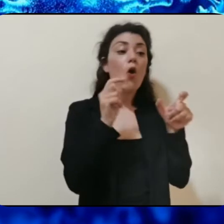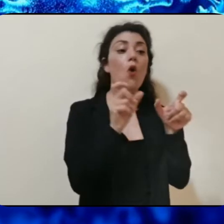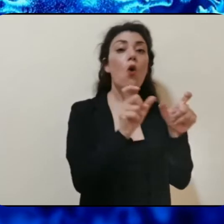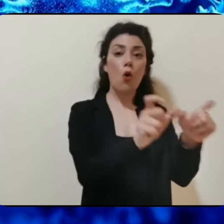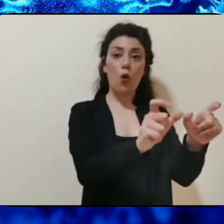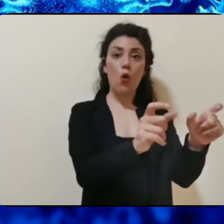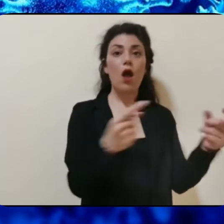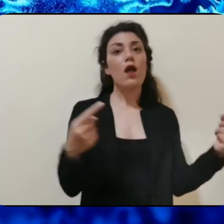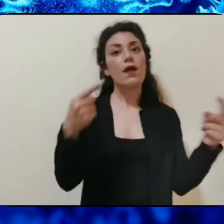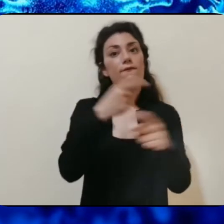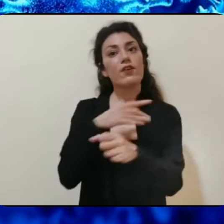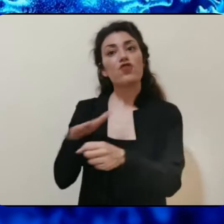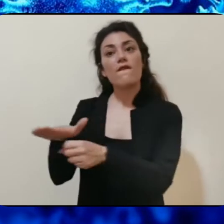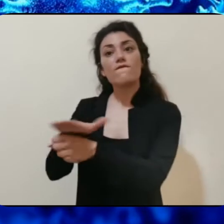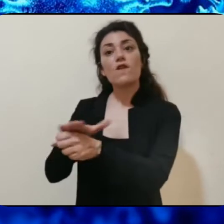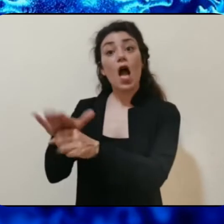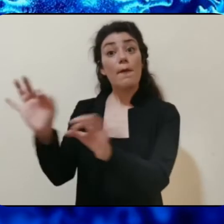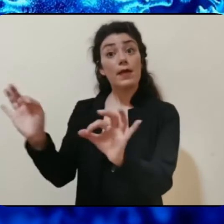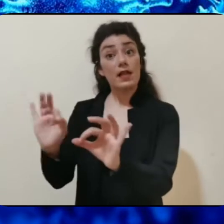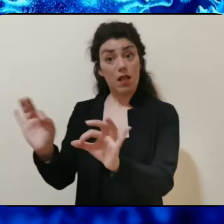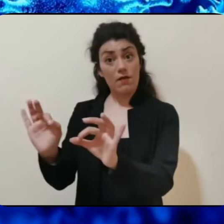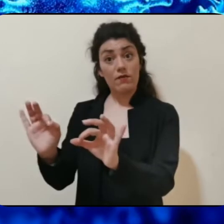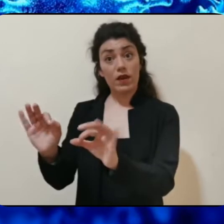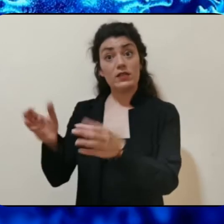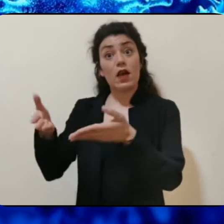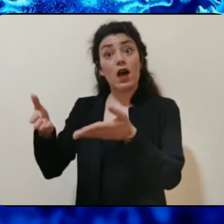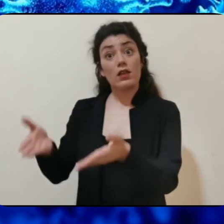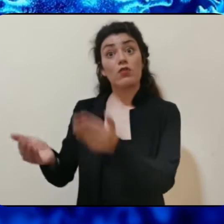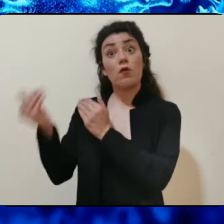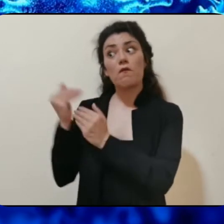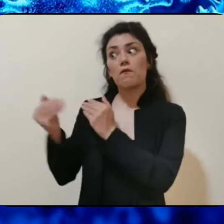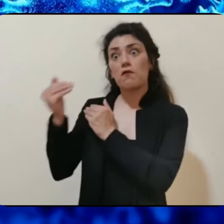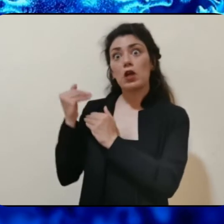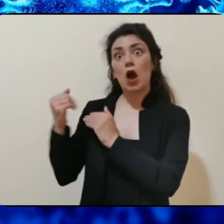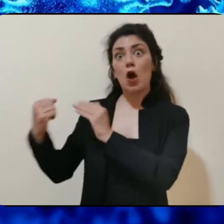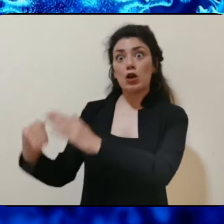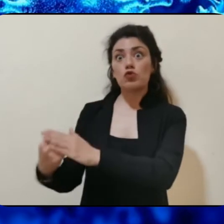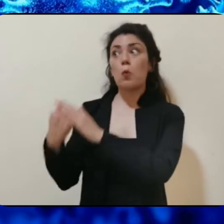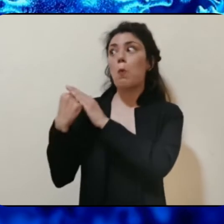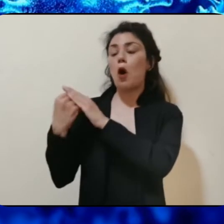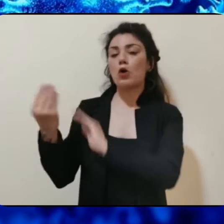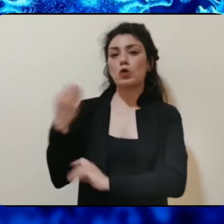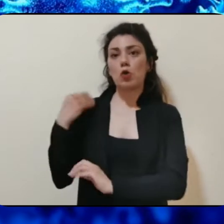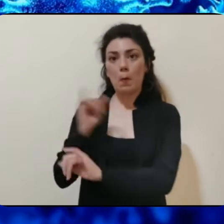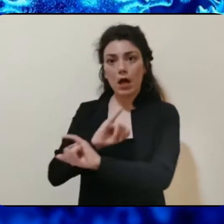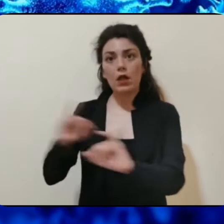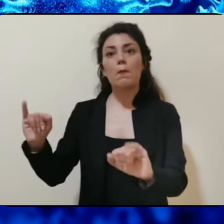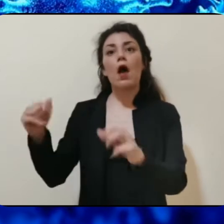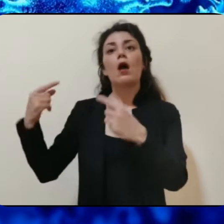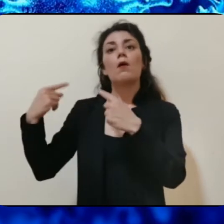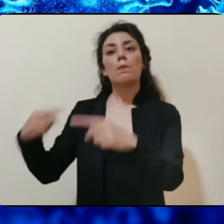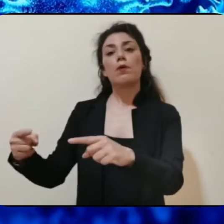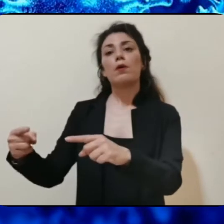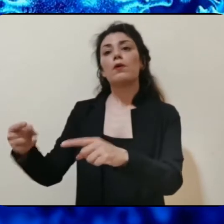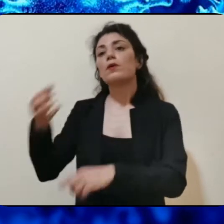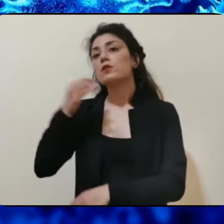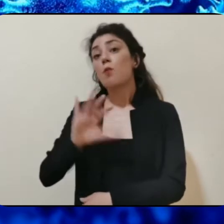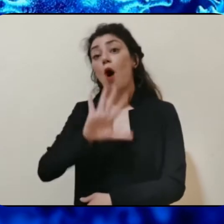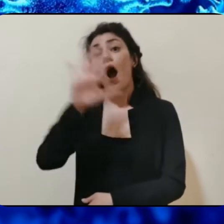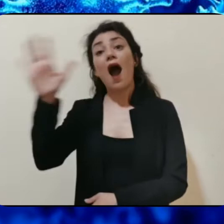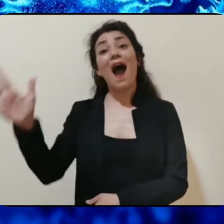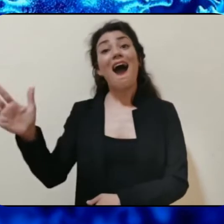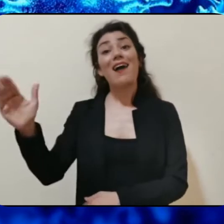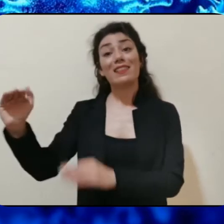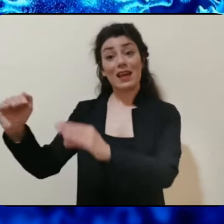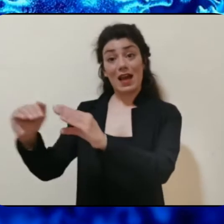un indirizzo mail dedicato, e invece i nuovi, quindi coloro i quali non avevano ancora presentato l'istanza per la CARD, possono